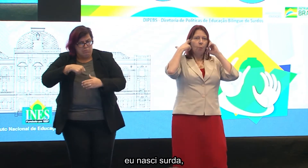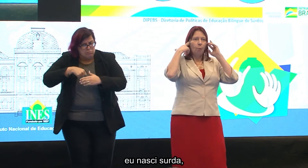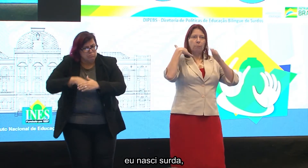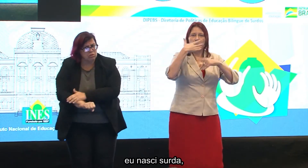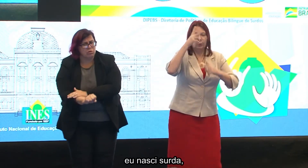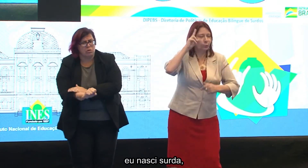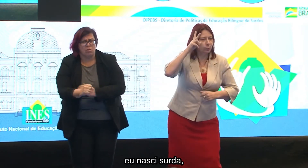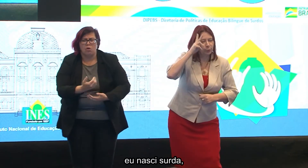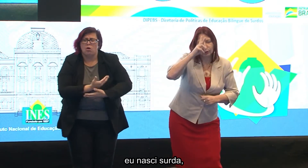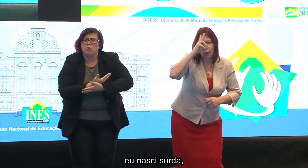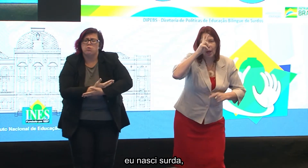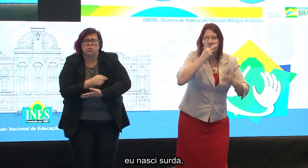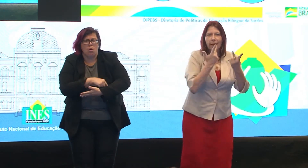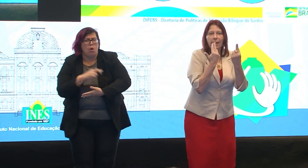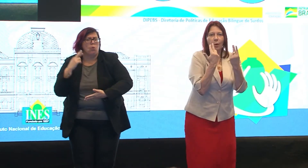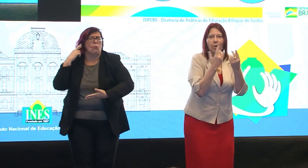nasci surda,